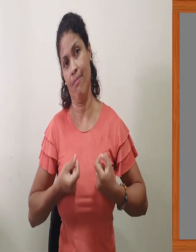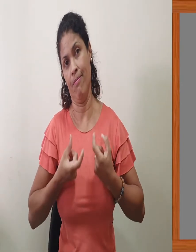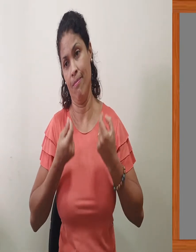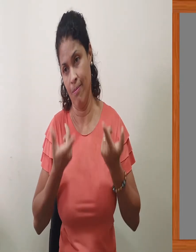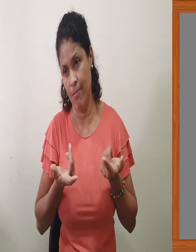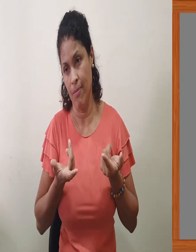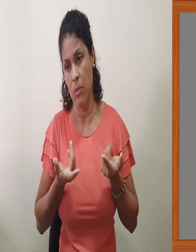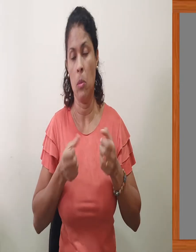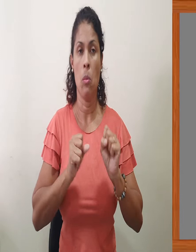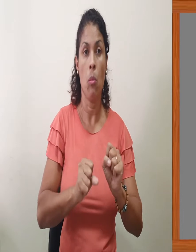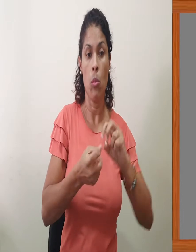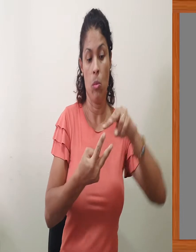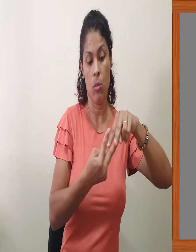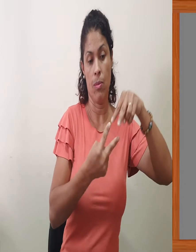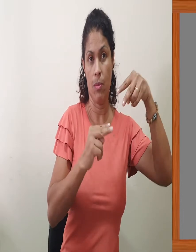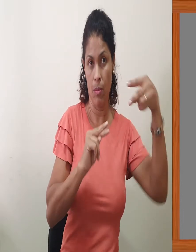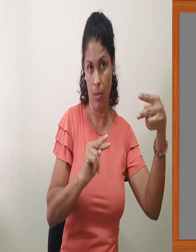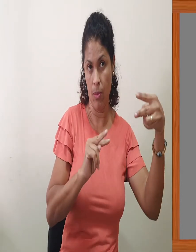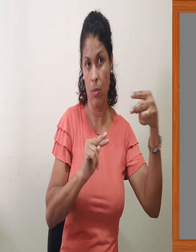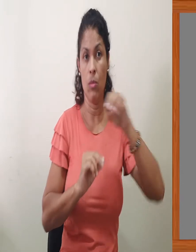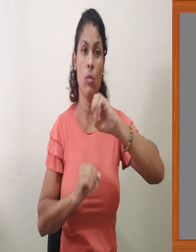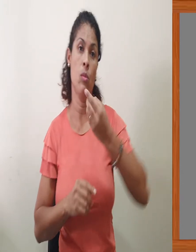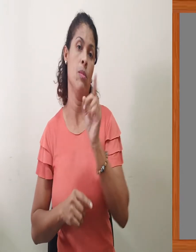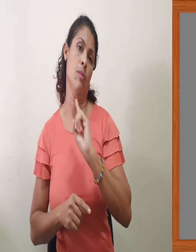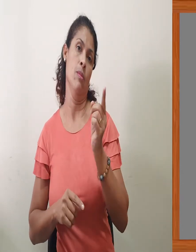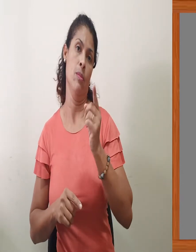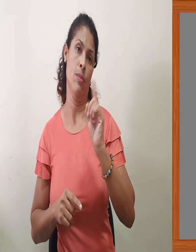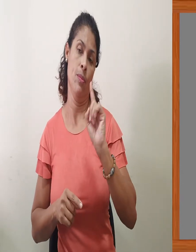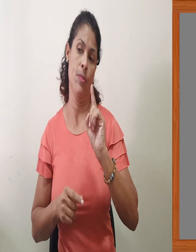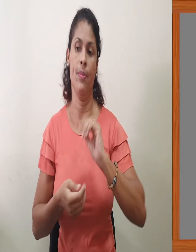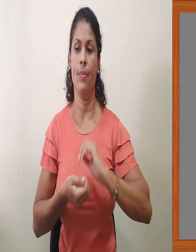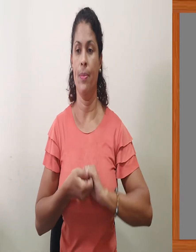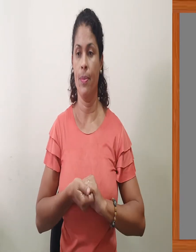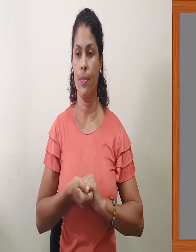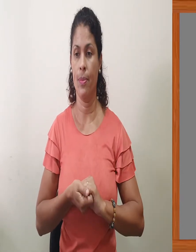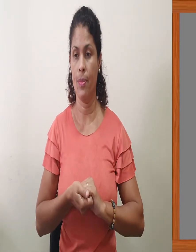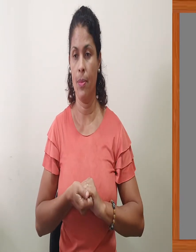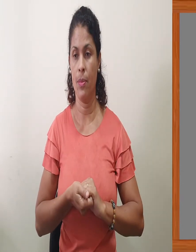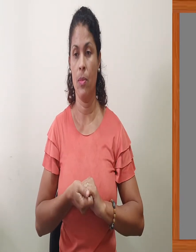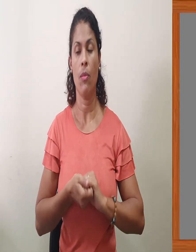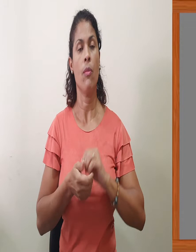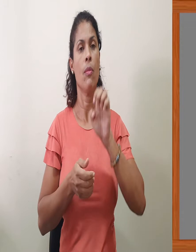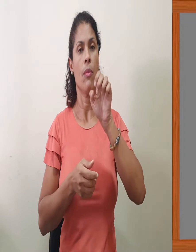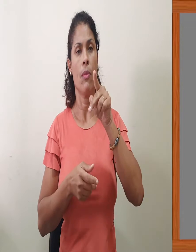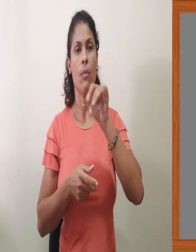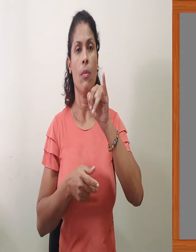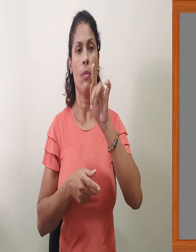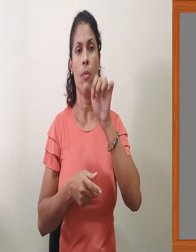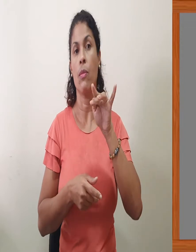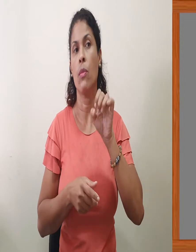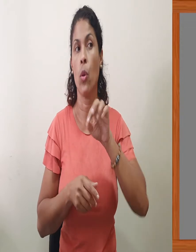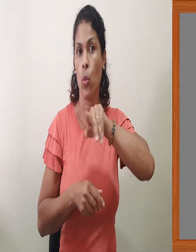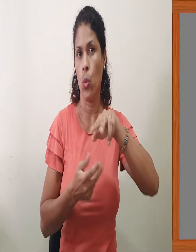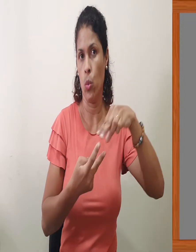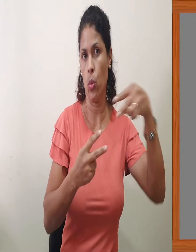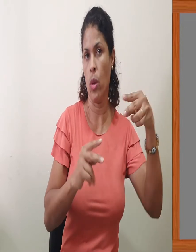tumor? Nós devemos entender que não existe uma causa única, porque o câncer é uma doença multifatorial,